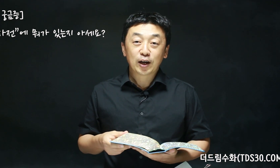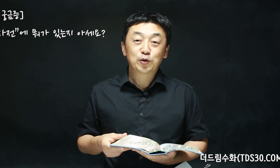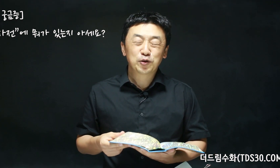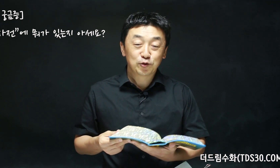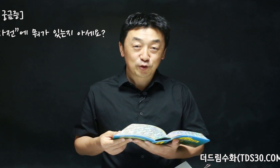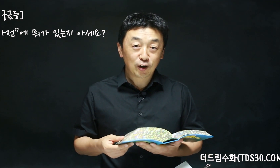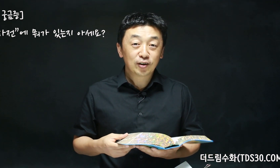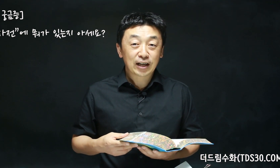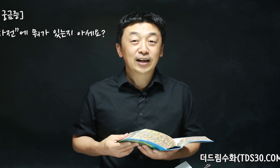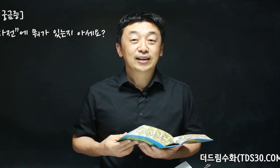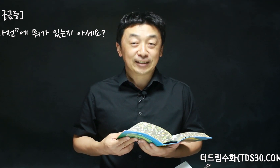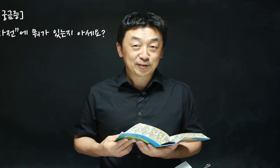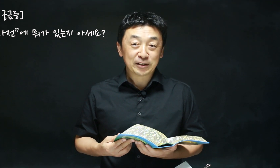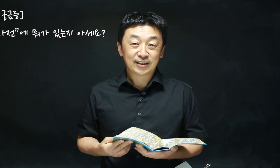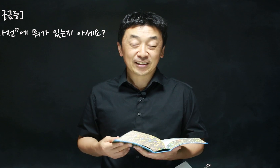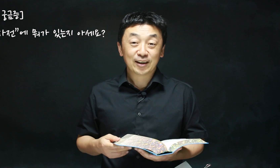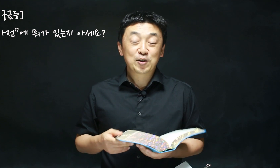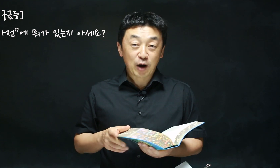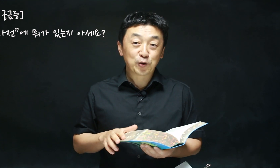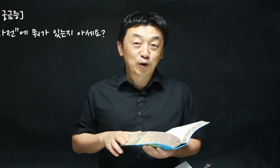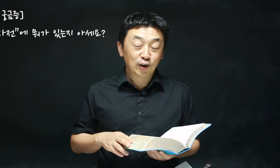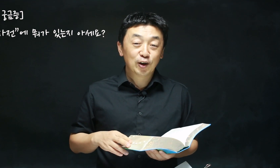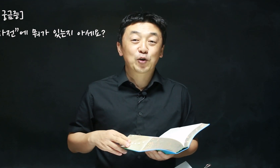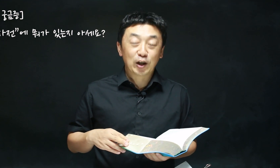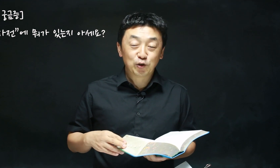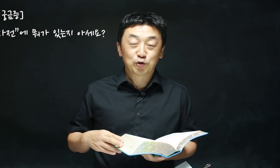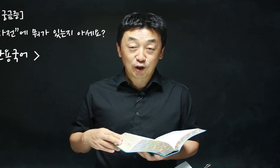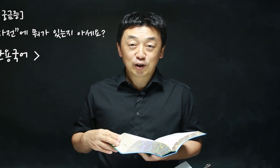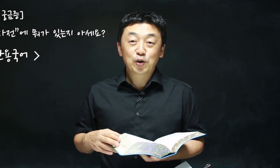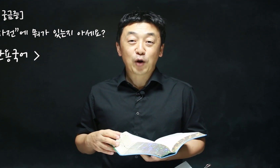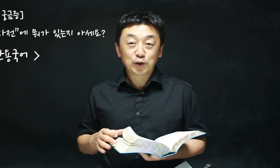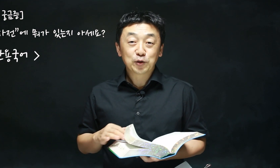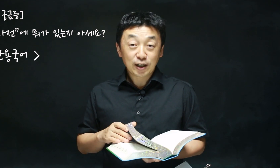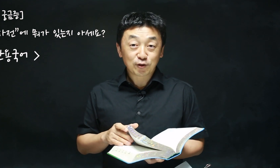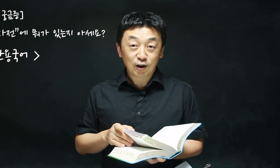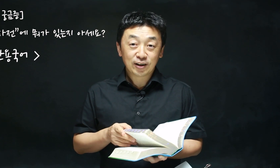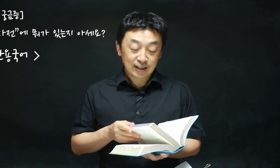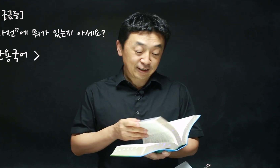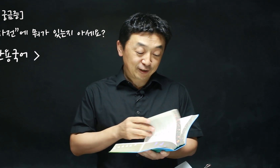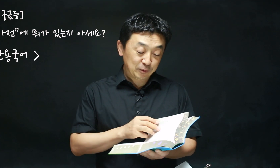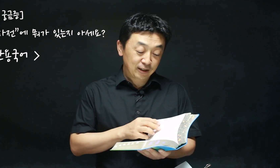관용 국어가 있습니다. 네. 관용어, 관용 국어, 관용 한국어가 있습니다.